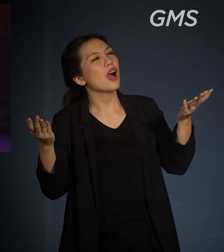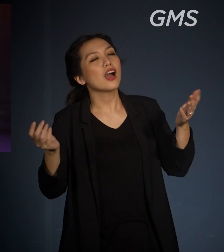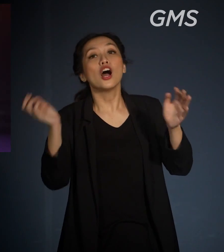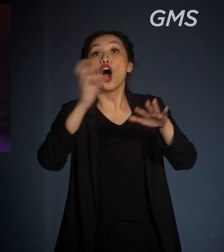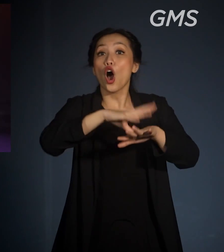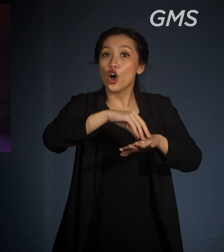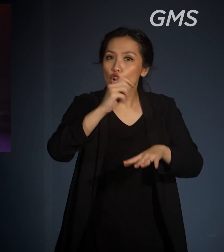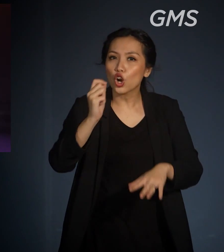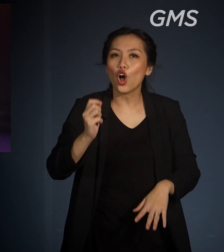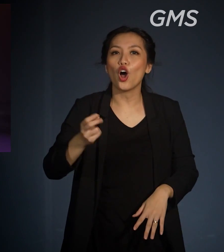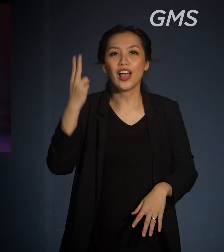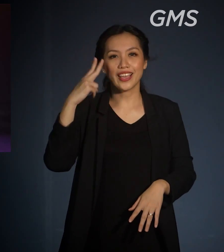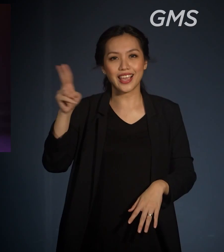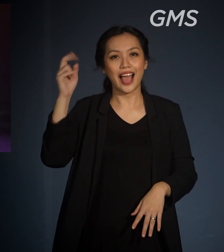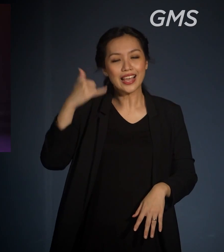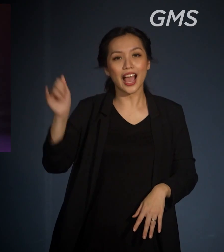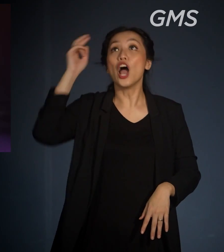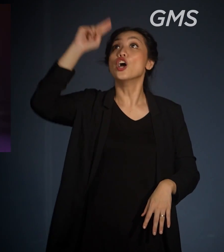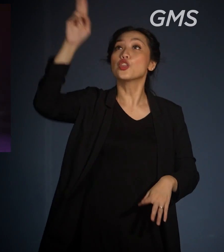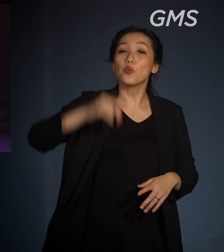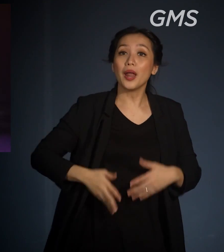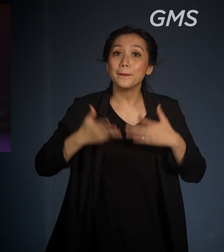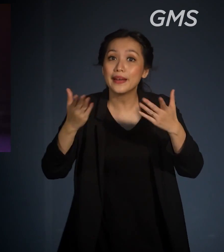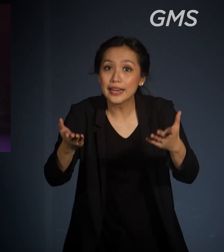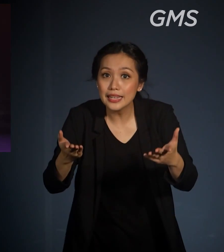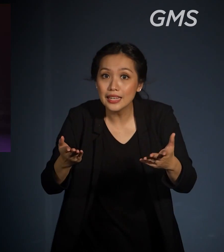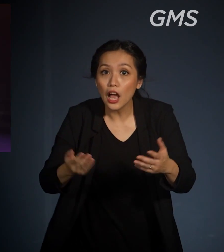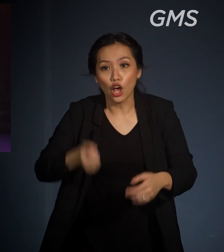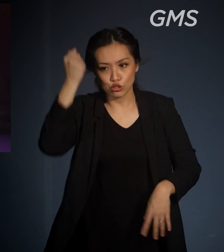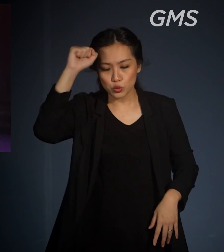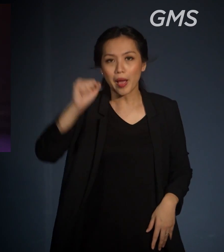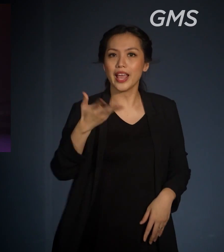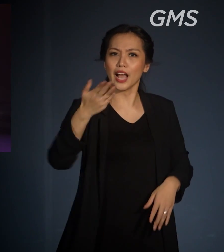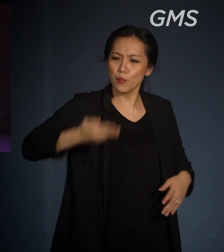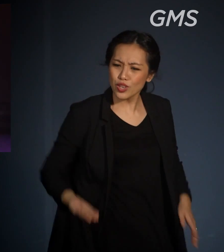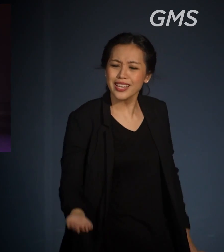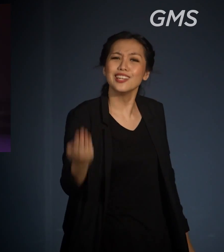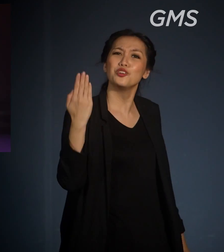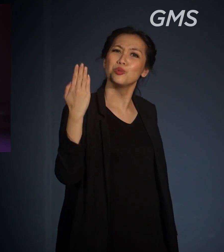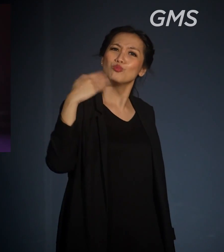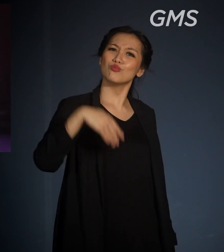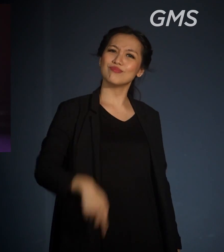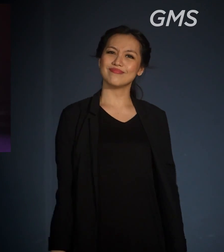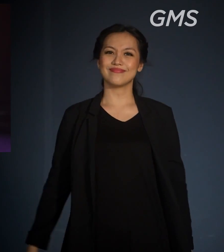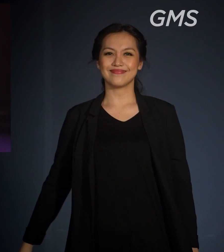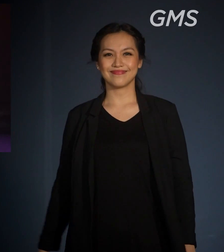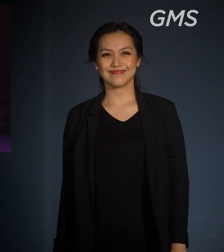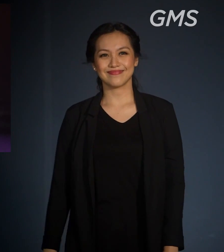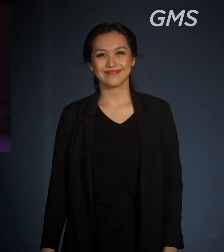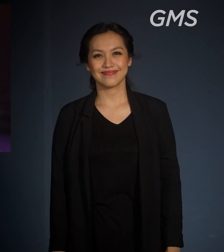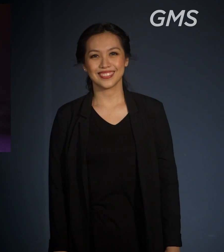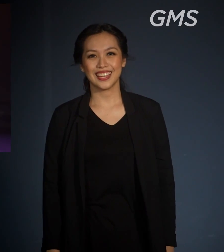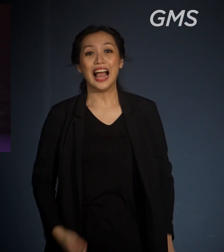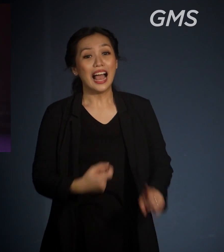Jadi kita ini diambil dari roh Allah sendiri. Kita ini diciptakan dari esensi